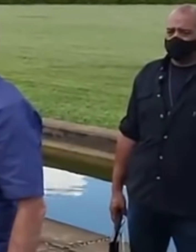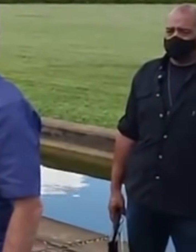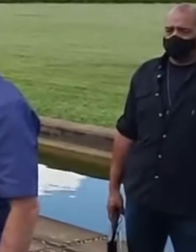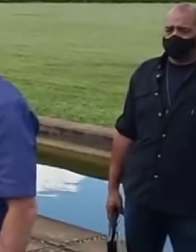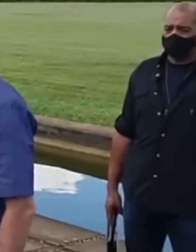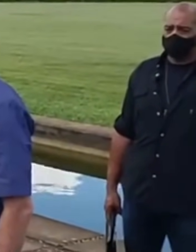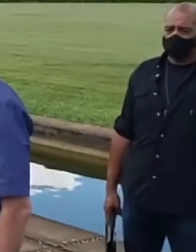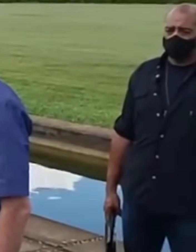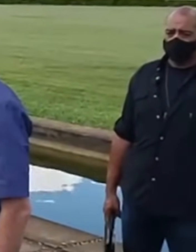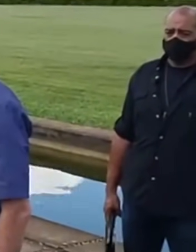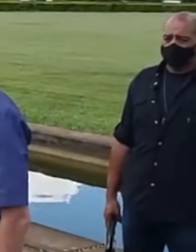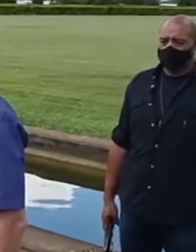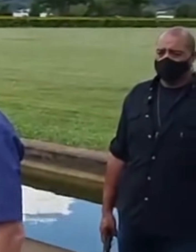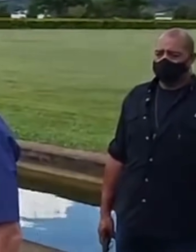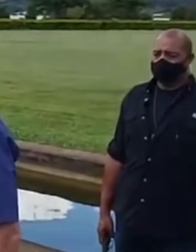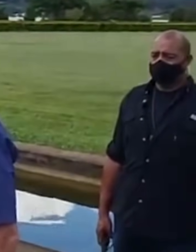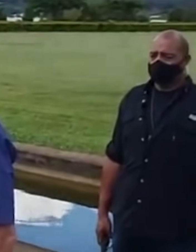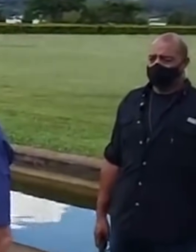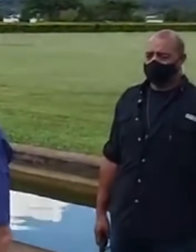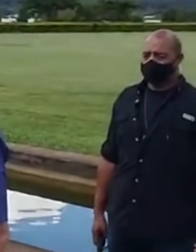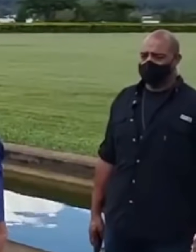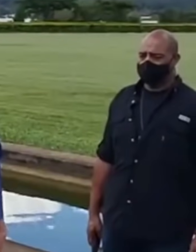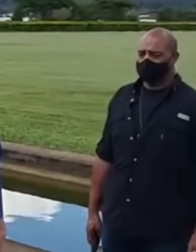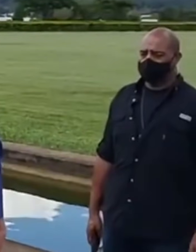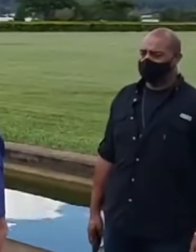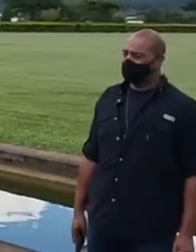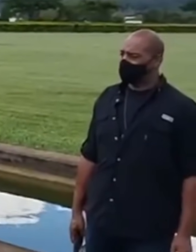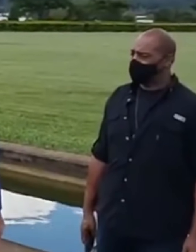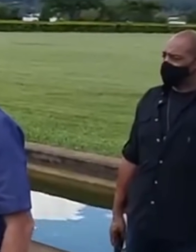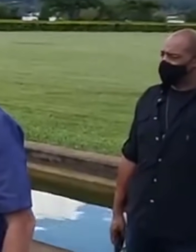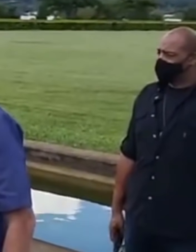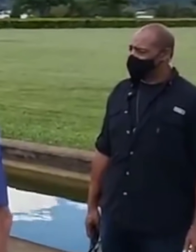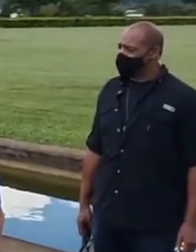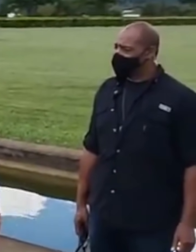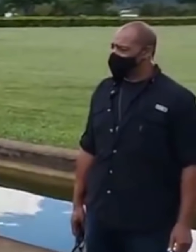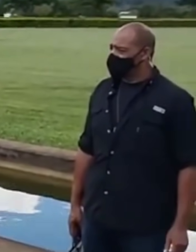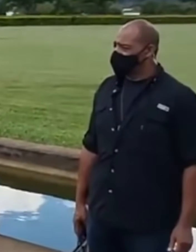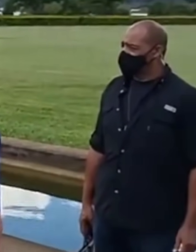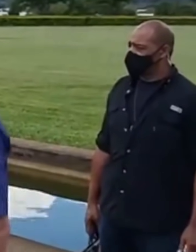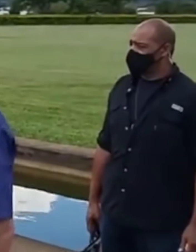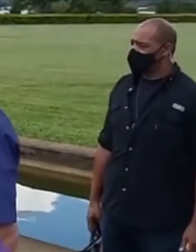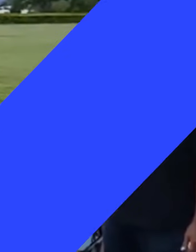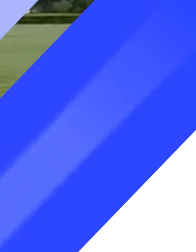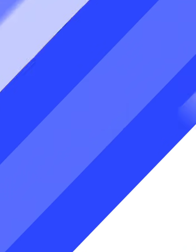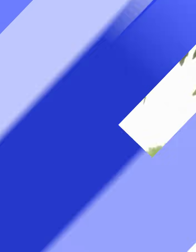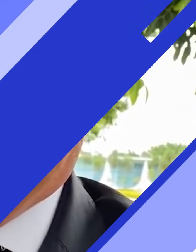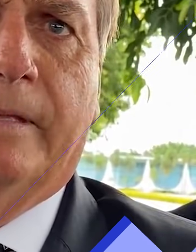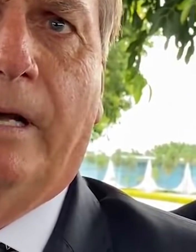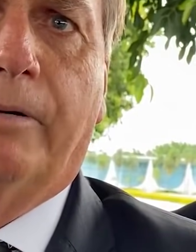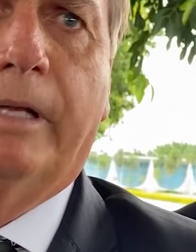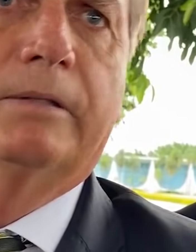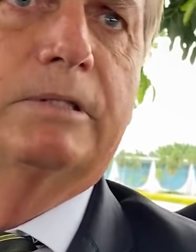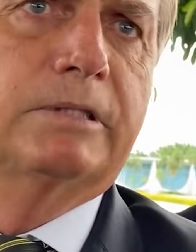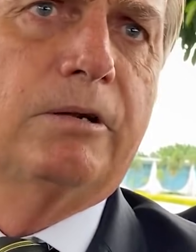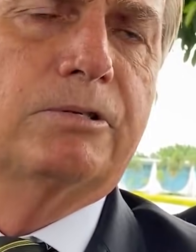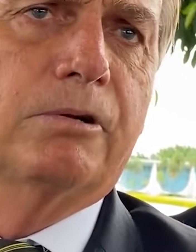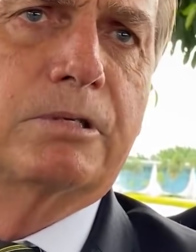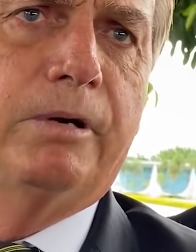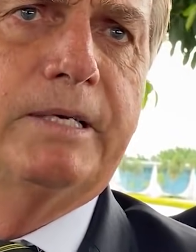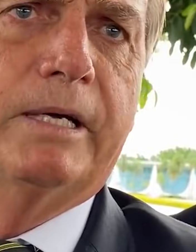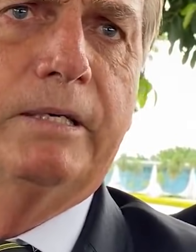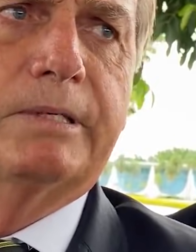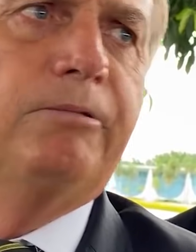mão desse poder que vocês nos deram por ocasião das eleições de 2018. Agora,